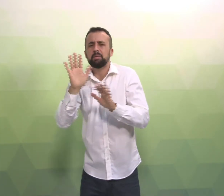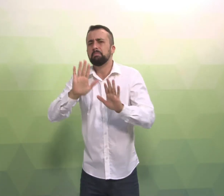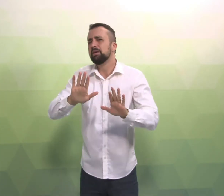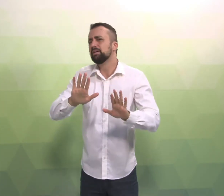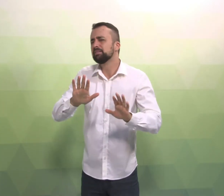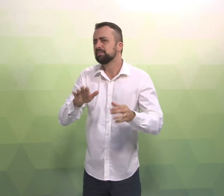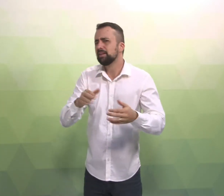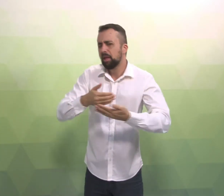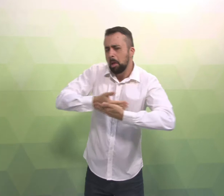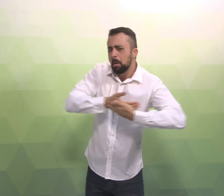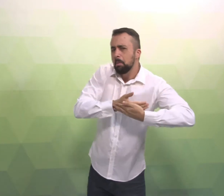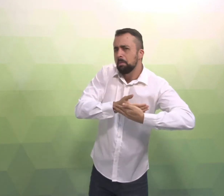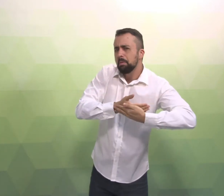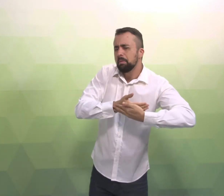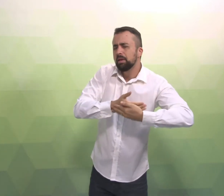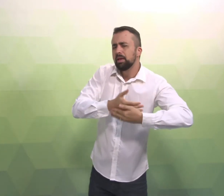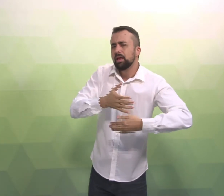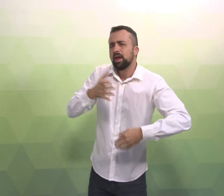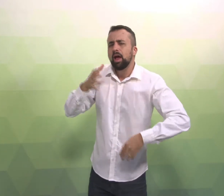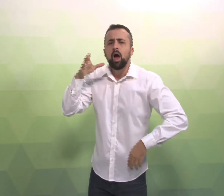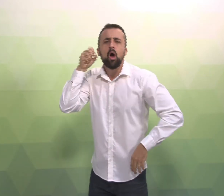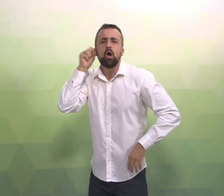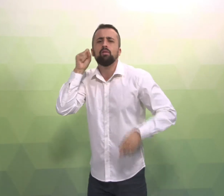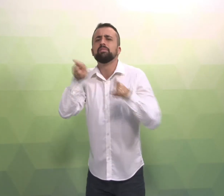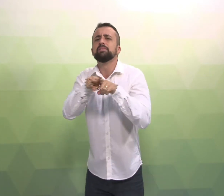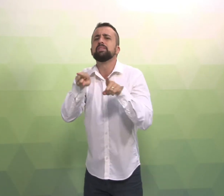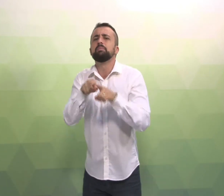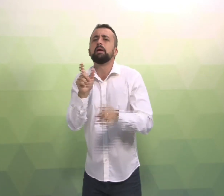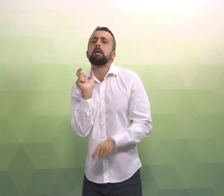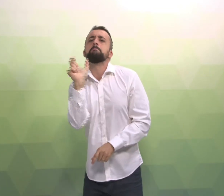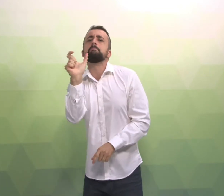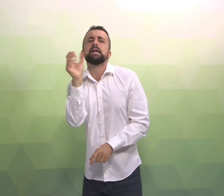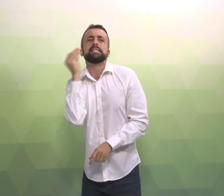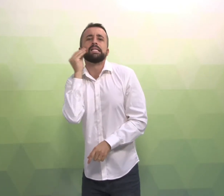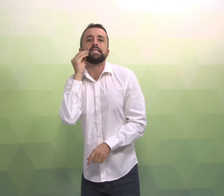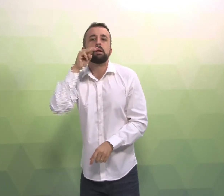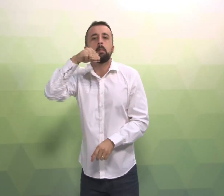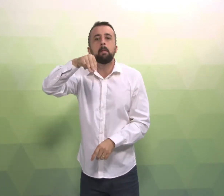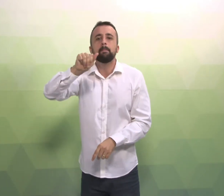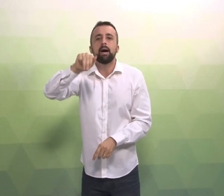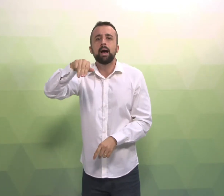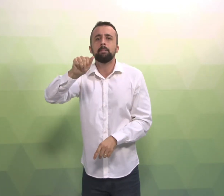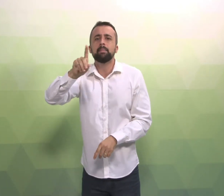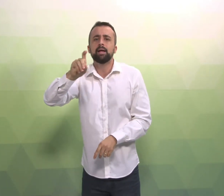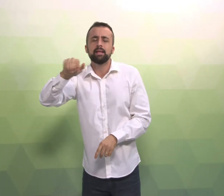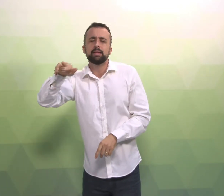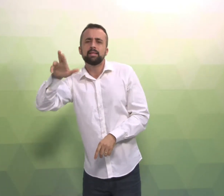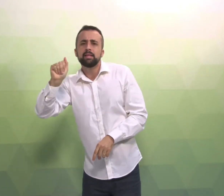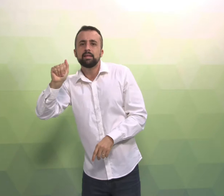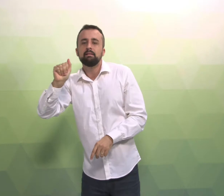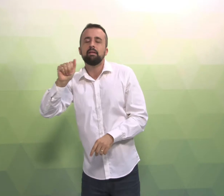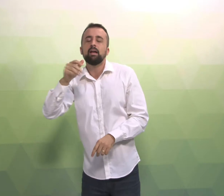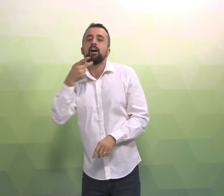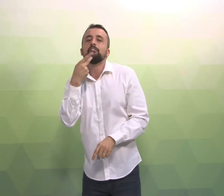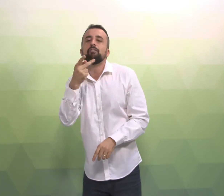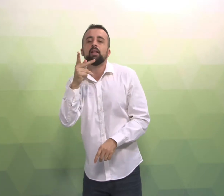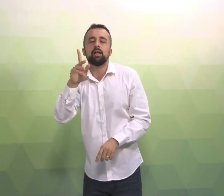Não está 100% perfeito, mas não é igual a uma criança ouvinte tentando falar